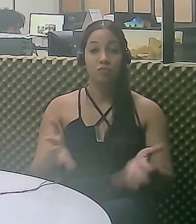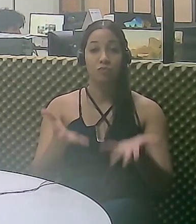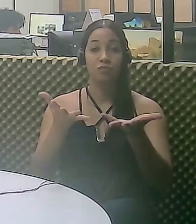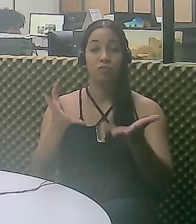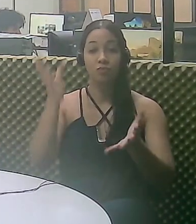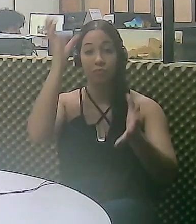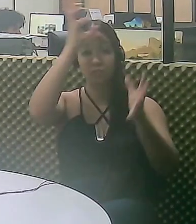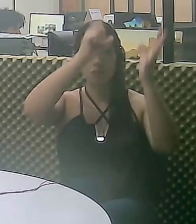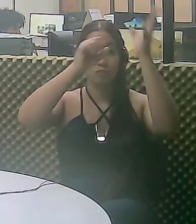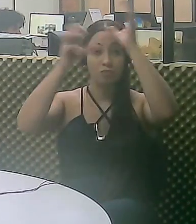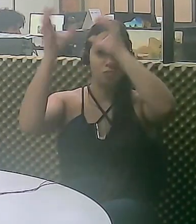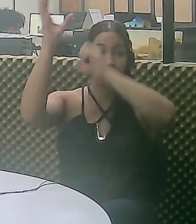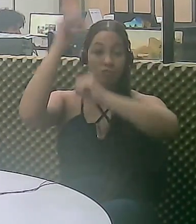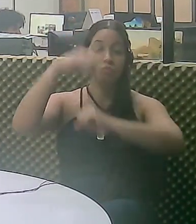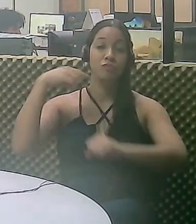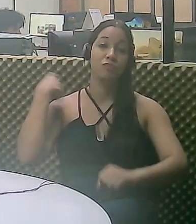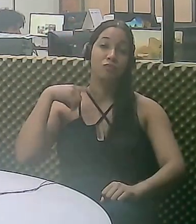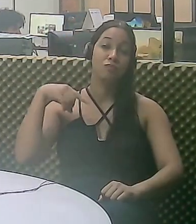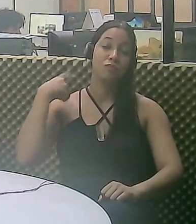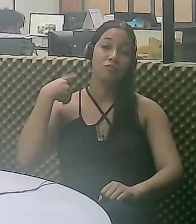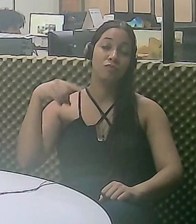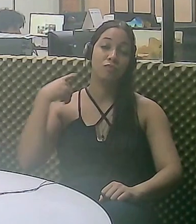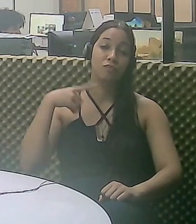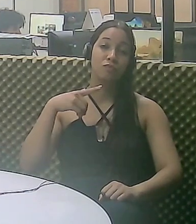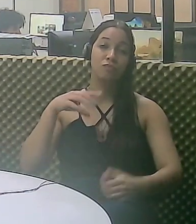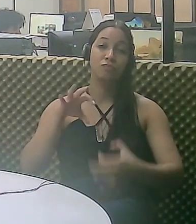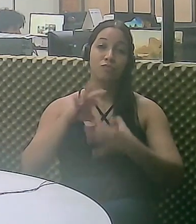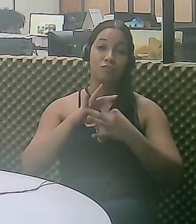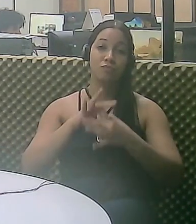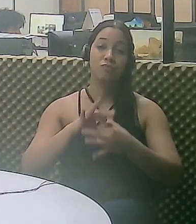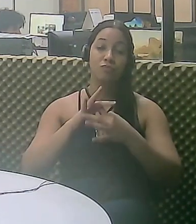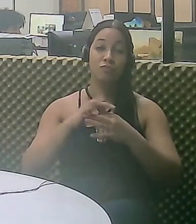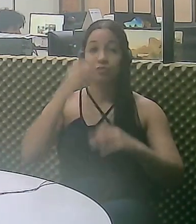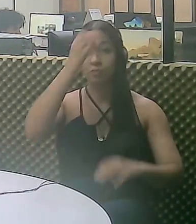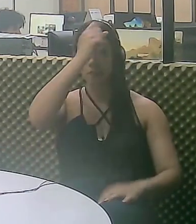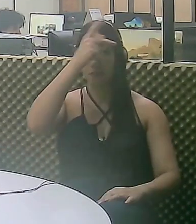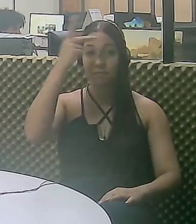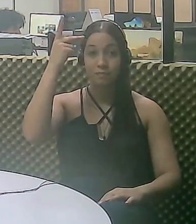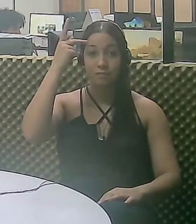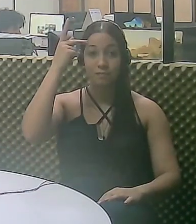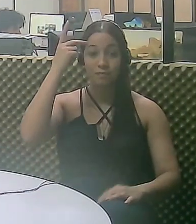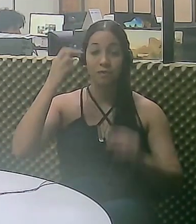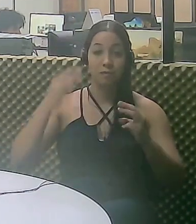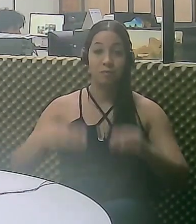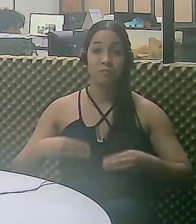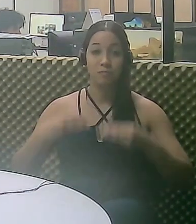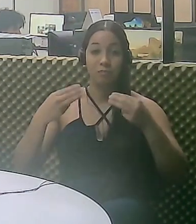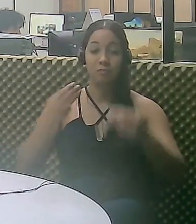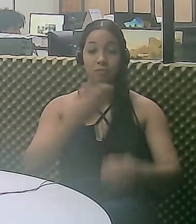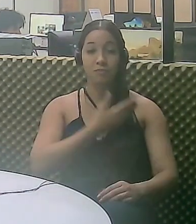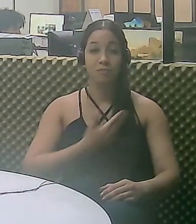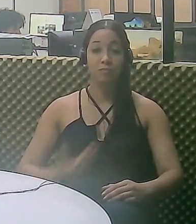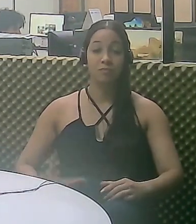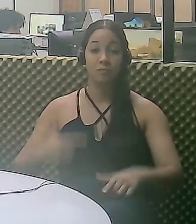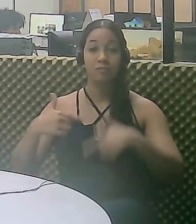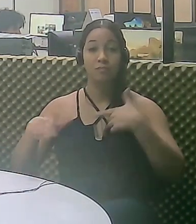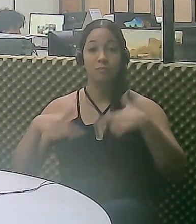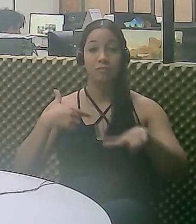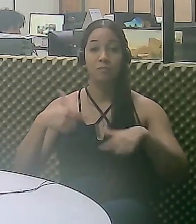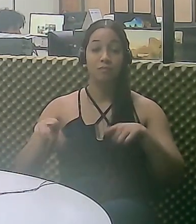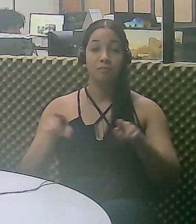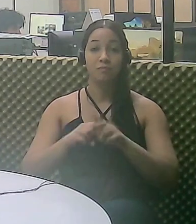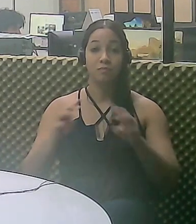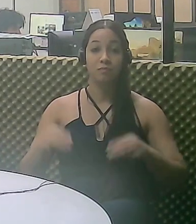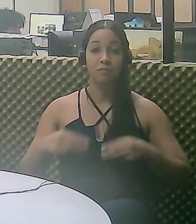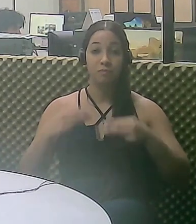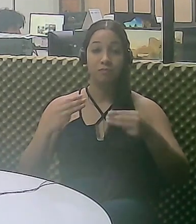à Aprendizagem de Minas Gerais. A parceria firmada entre a Prefeitura, Ministério Público do Trabalho e Ministério Público